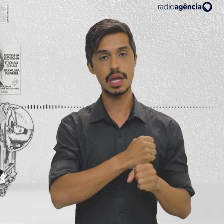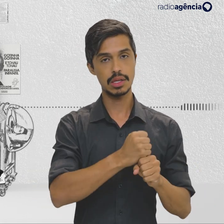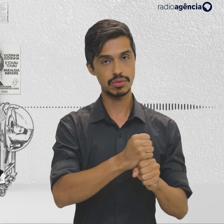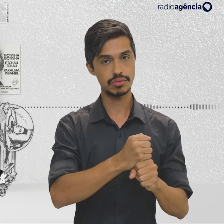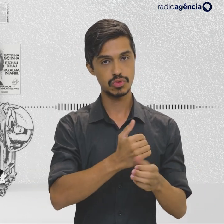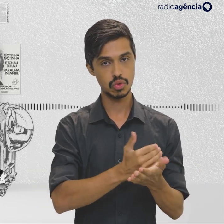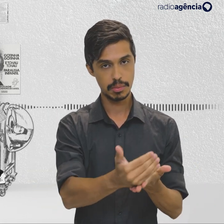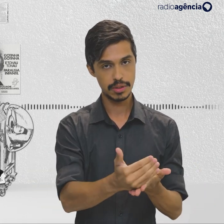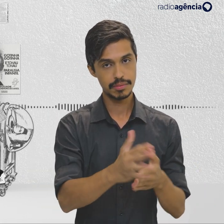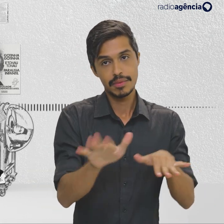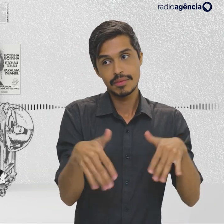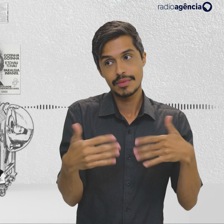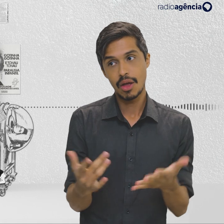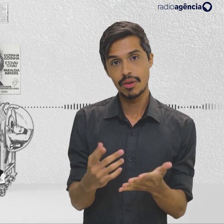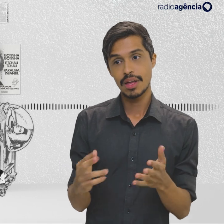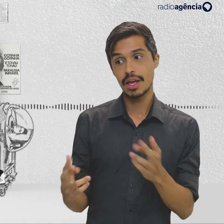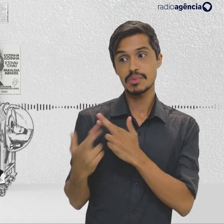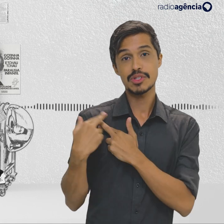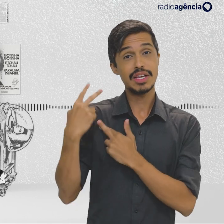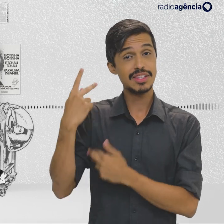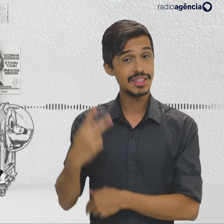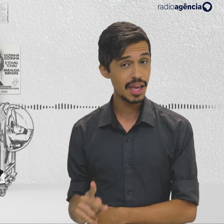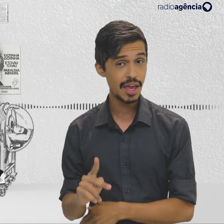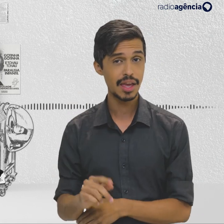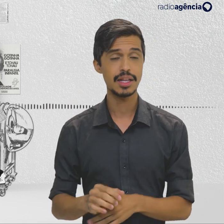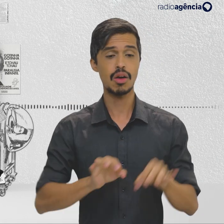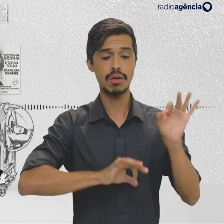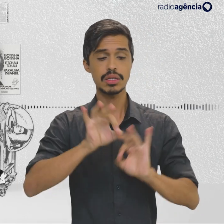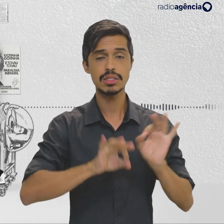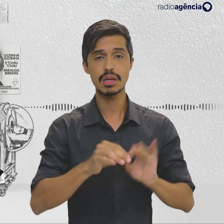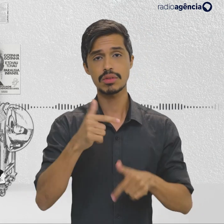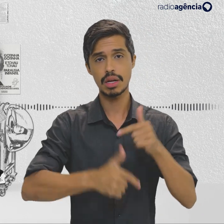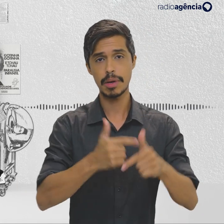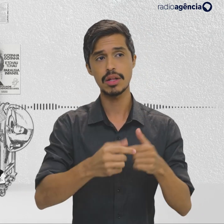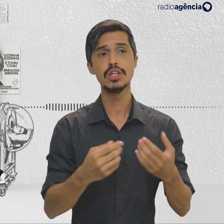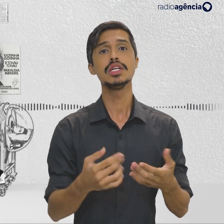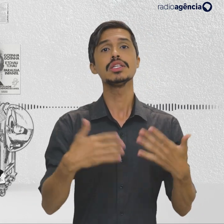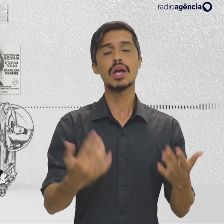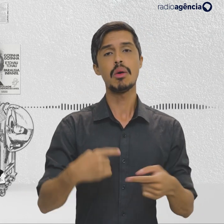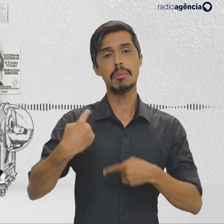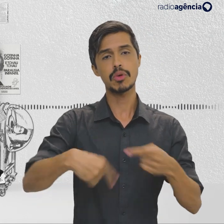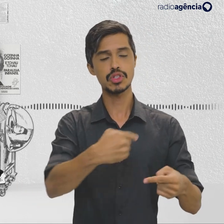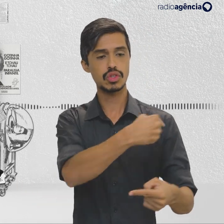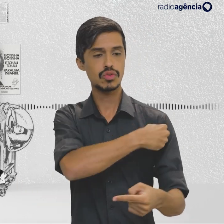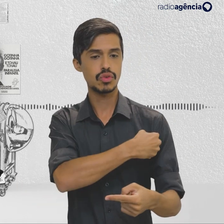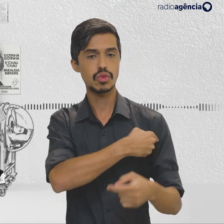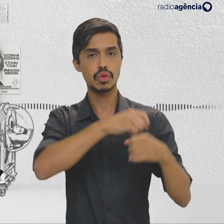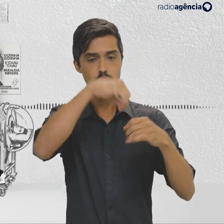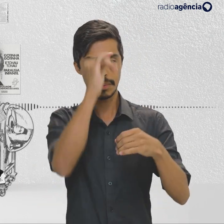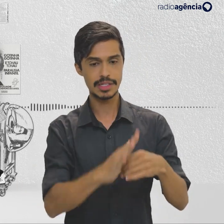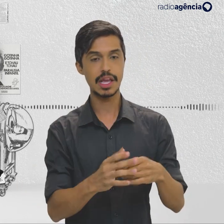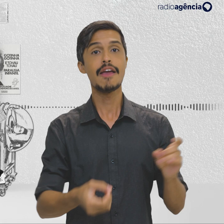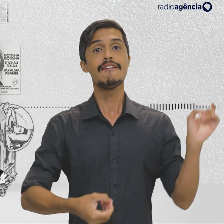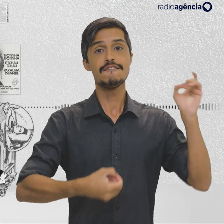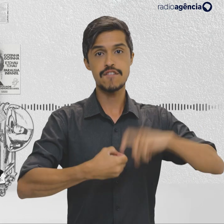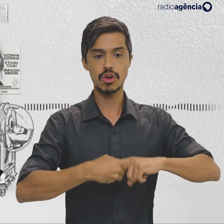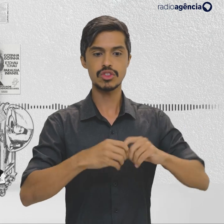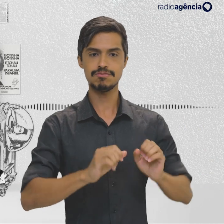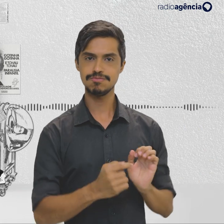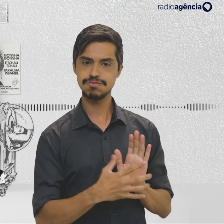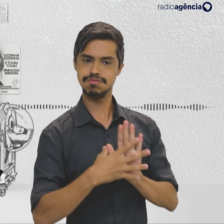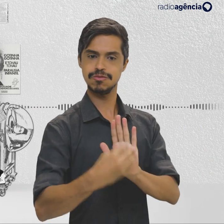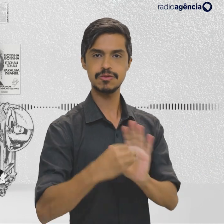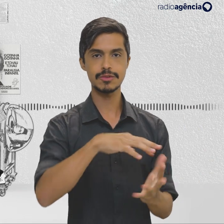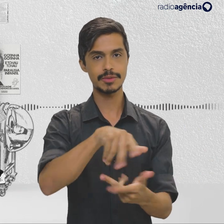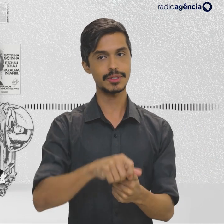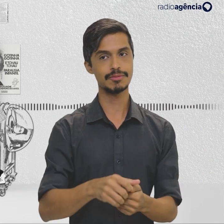ano ou seja tá nas mãos dele coordenar os trabalhos para que as políticas de vacinação do Brasil voltem a